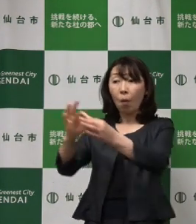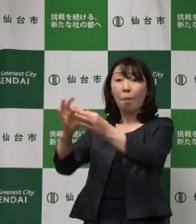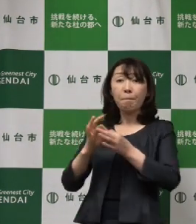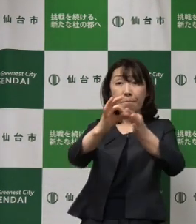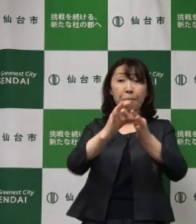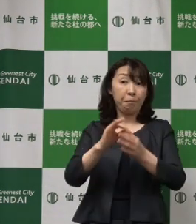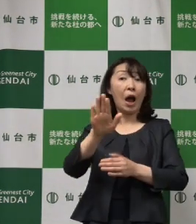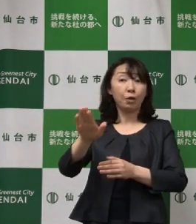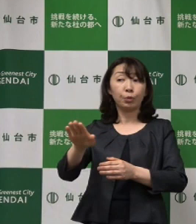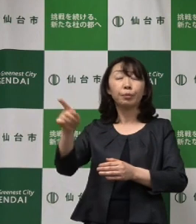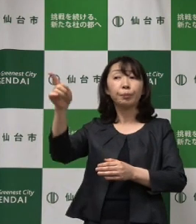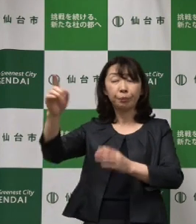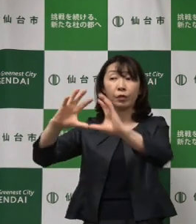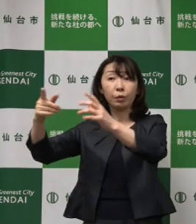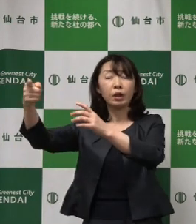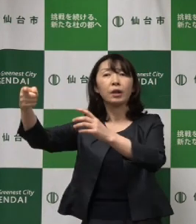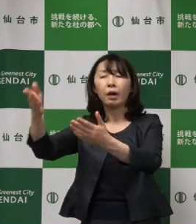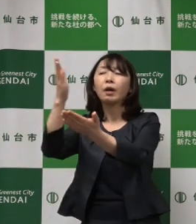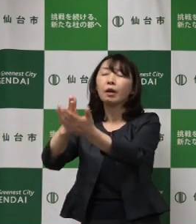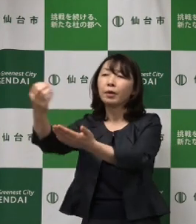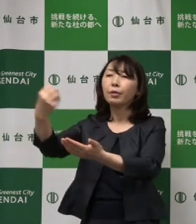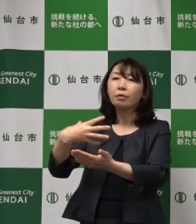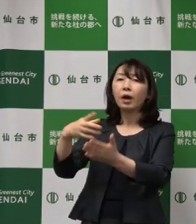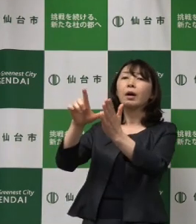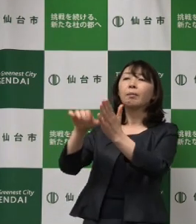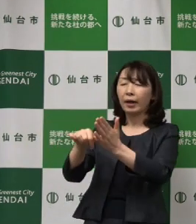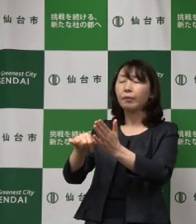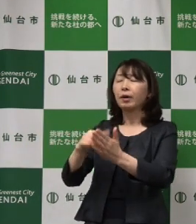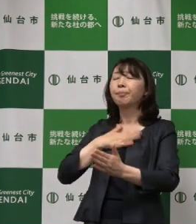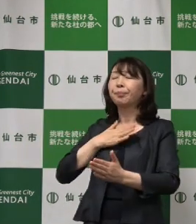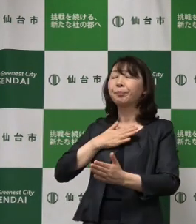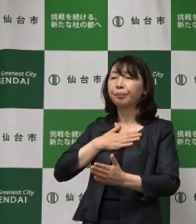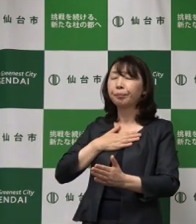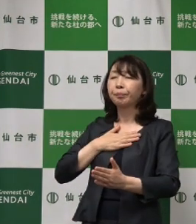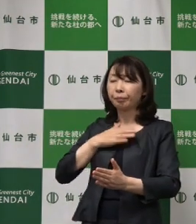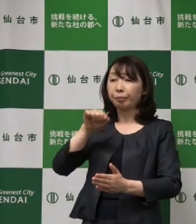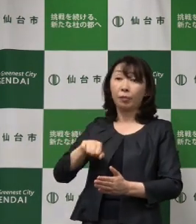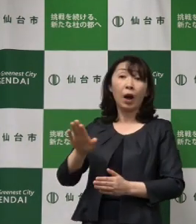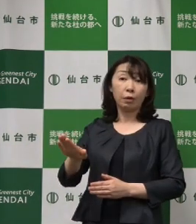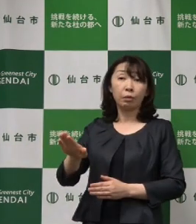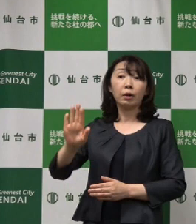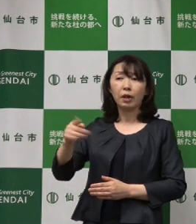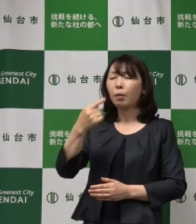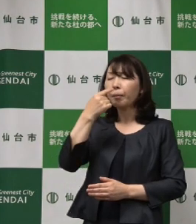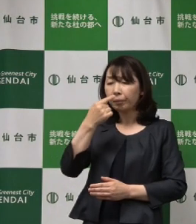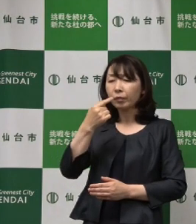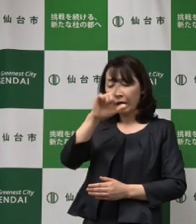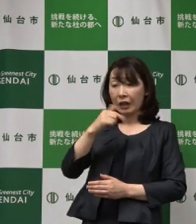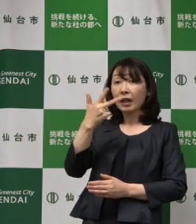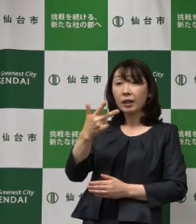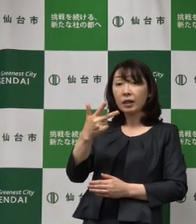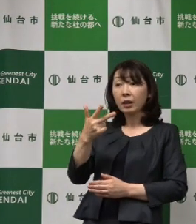しますということがあれば、それははい、その通りですねということになりますけど、こちらからその協定を破